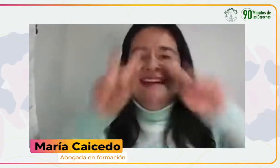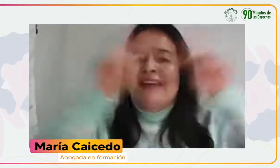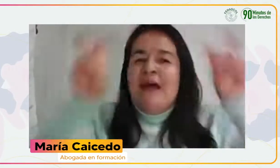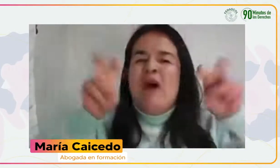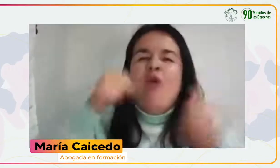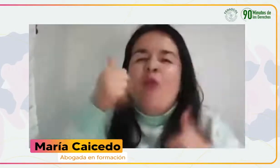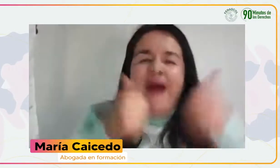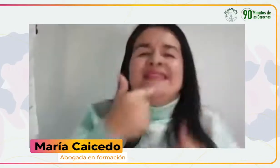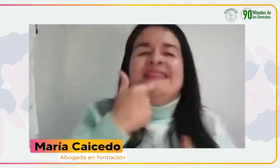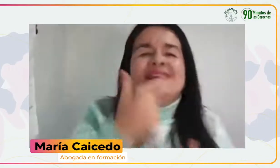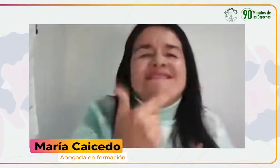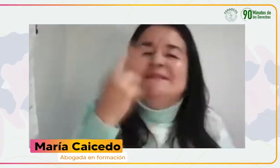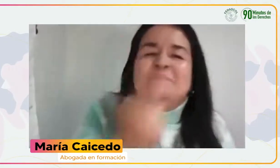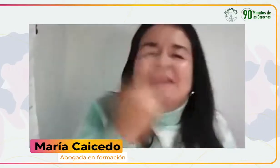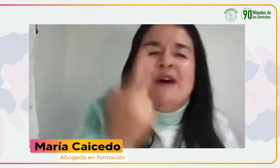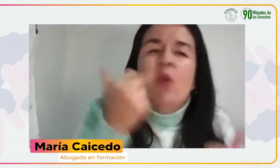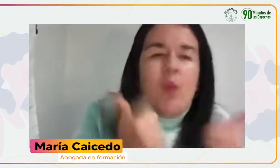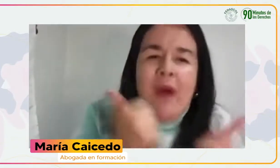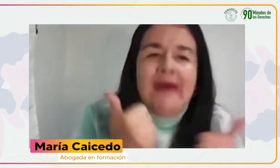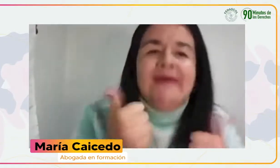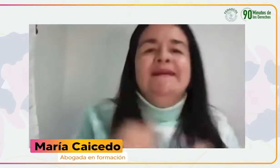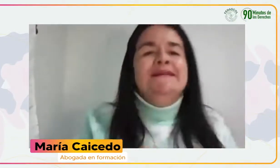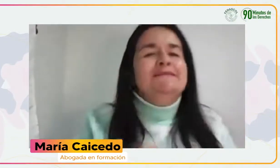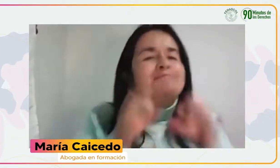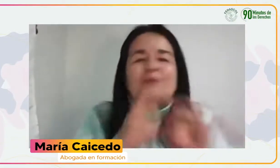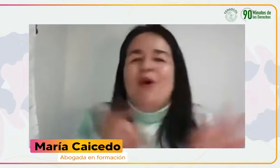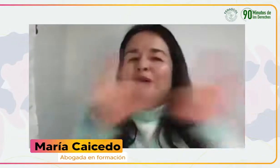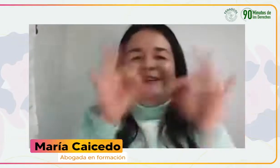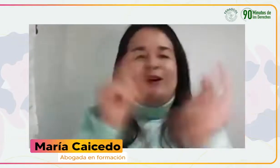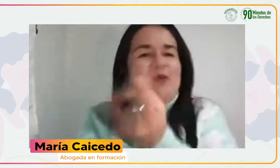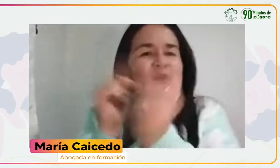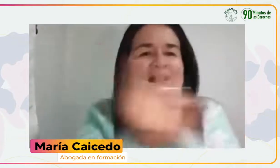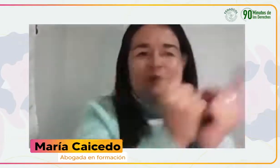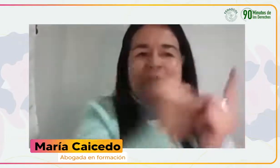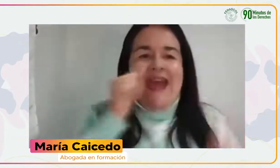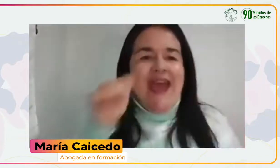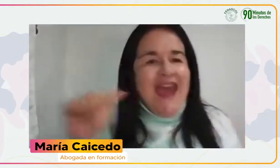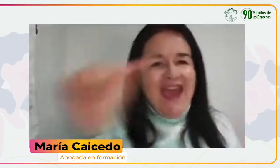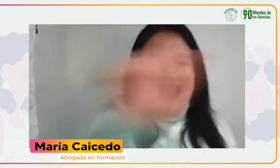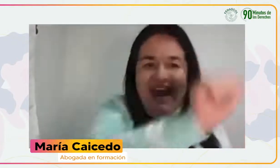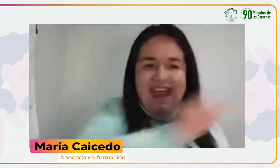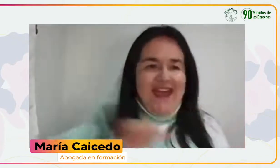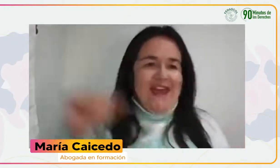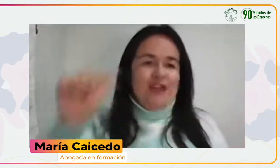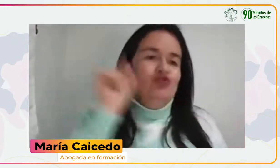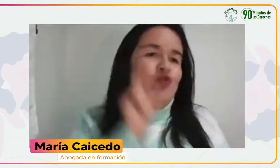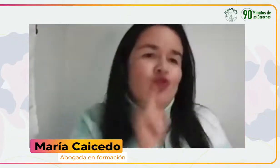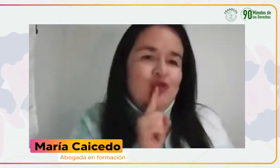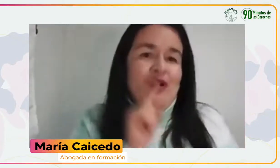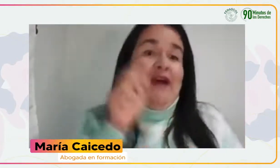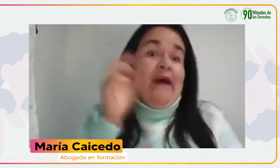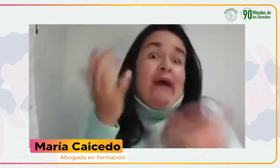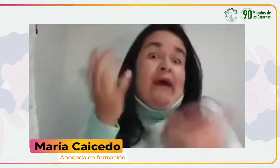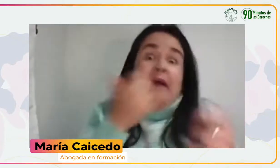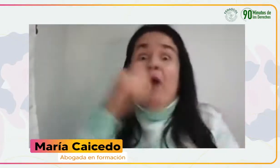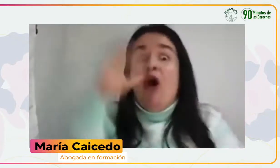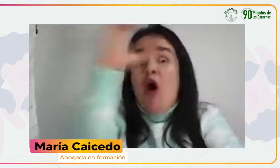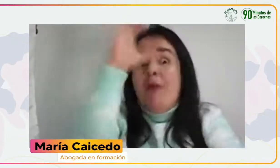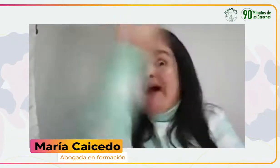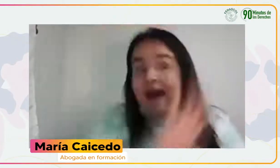en participación de los hombres y el 20% de nosotras las mujeres, lo que yo repito es importante encontrarnos